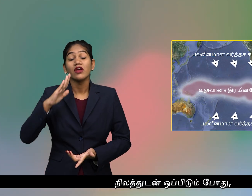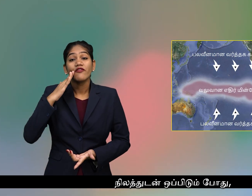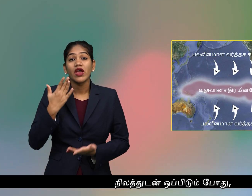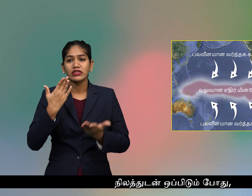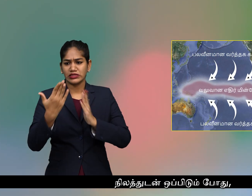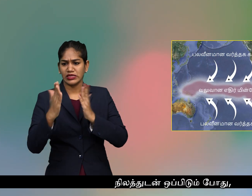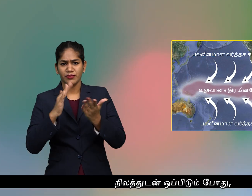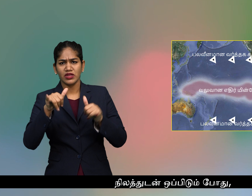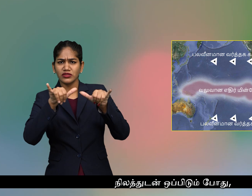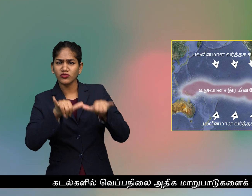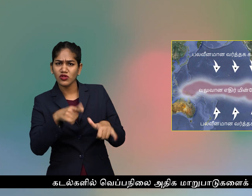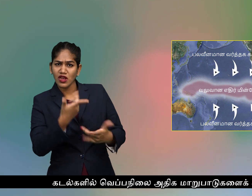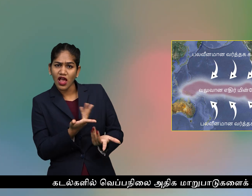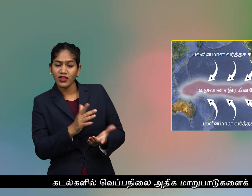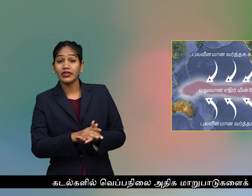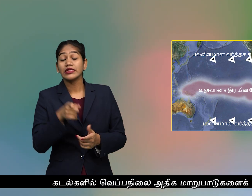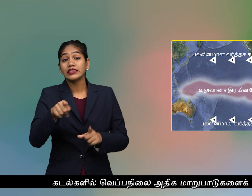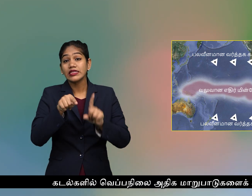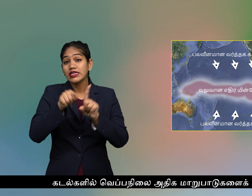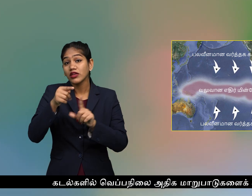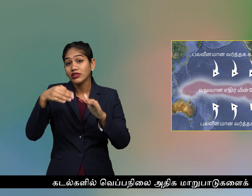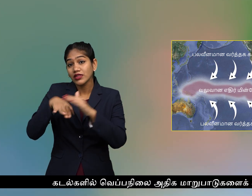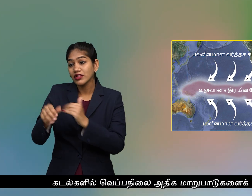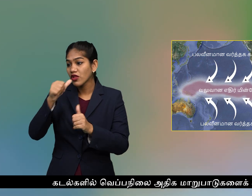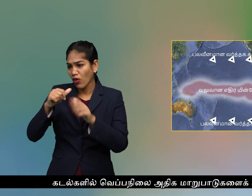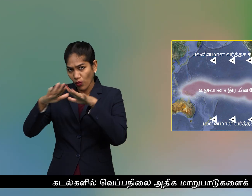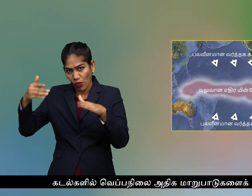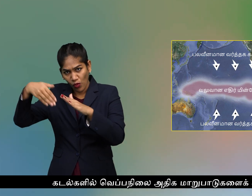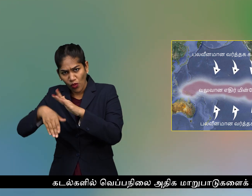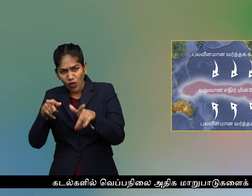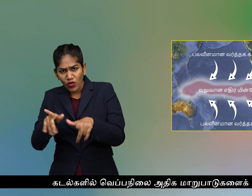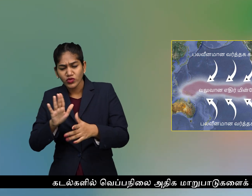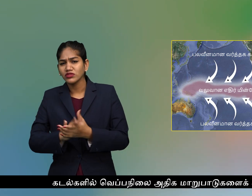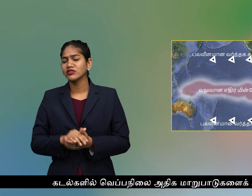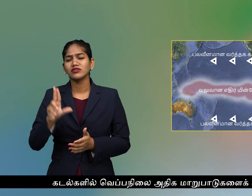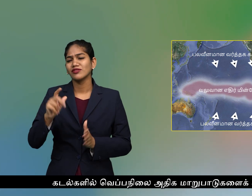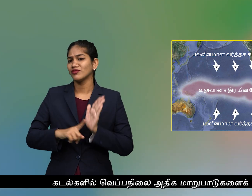நிலத்துடன் ஒப்பிடும்போது கடல்களில் வெப்பநிலை அதிக மாறுபாடுகளை காட்டாது.